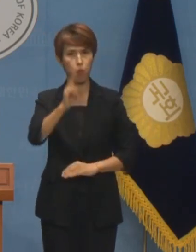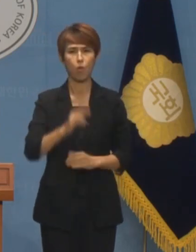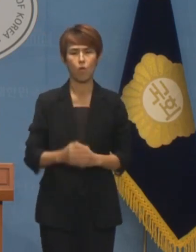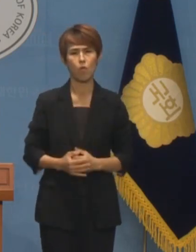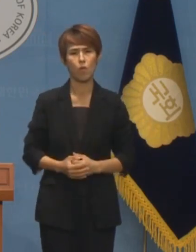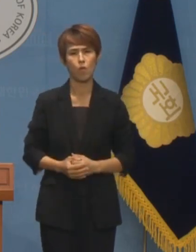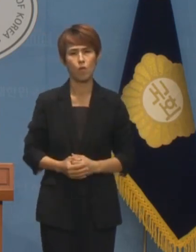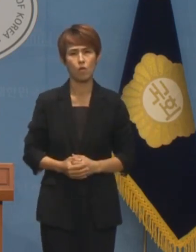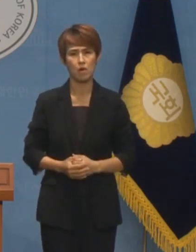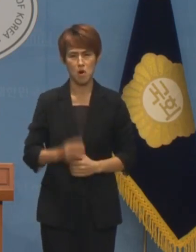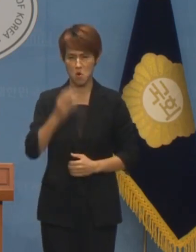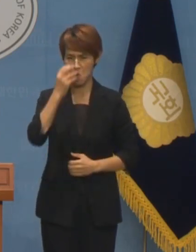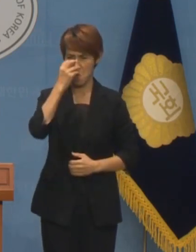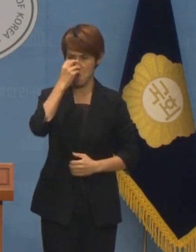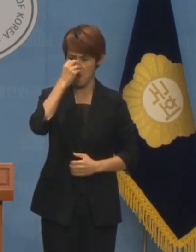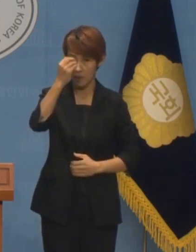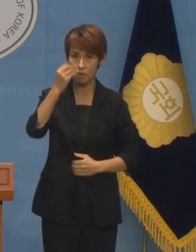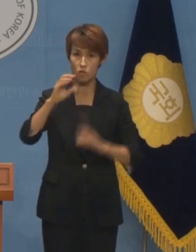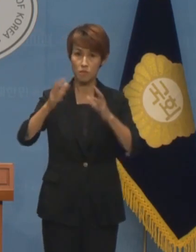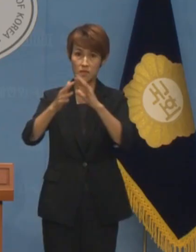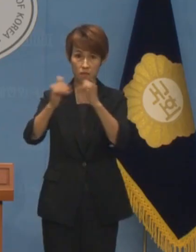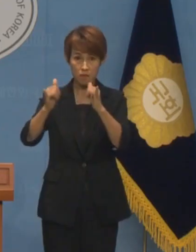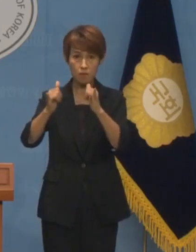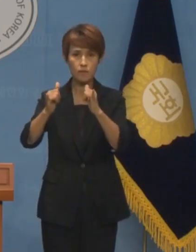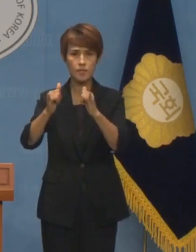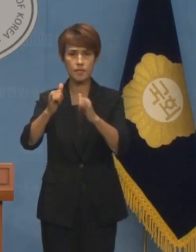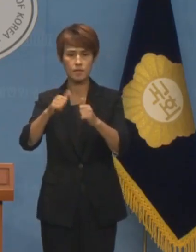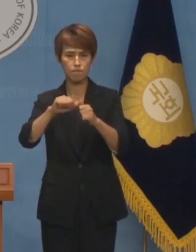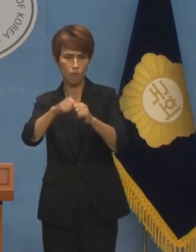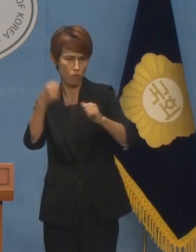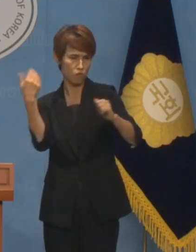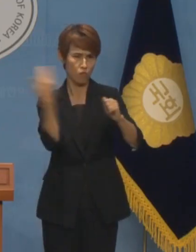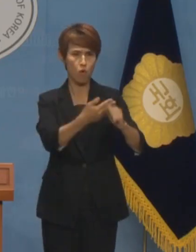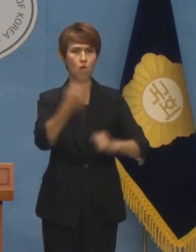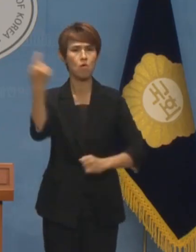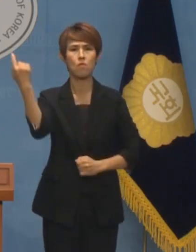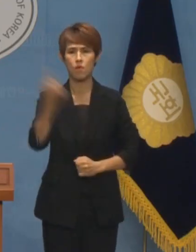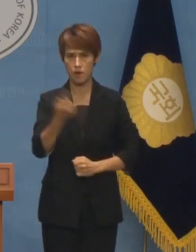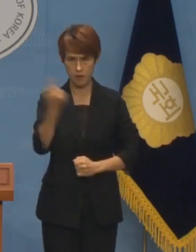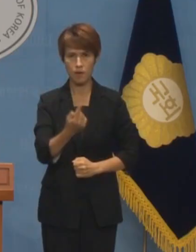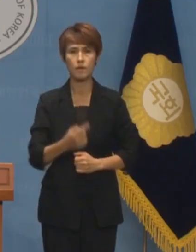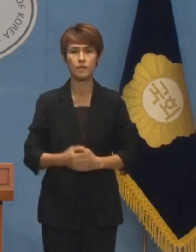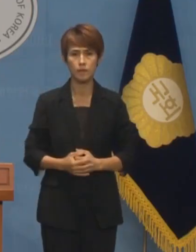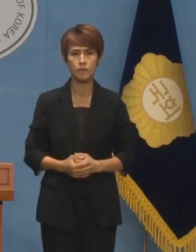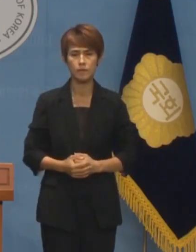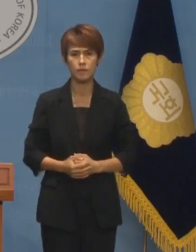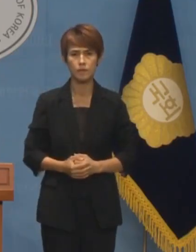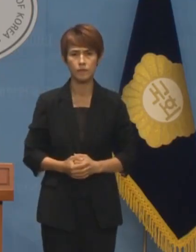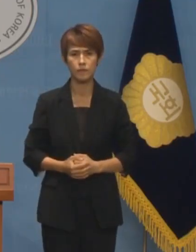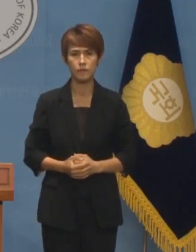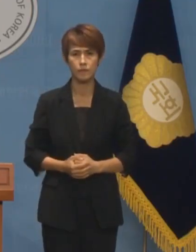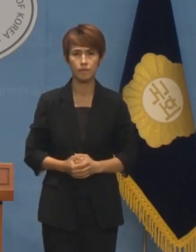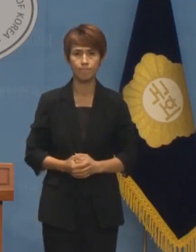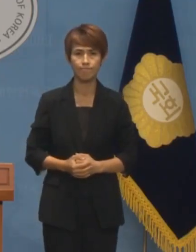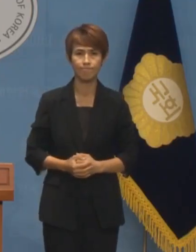넘었습니다. 오만은 민심의 엄중한 심판이라는 결과를 불러올 뿐입니다.